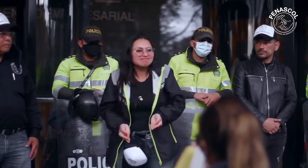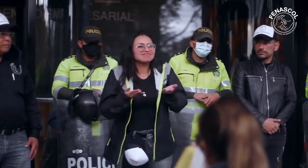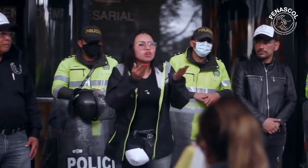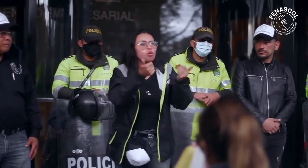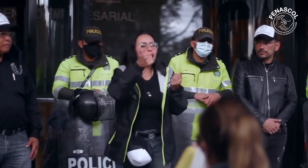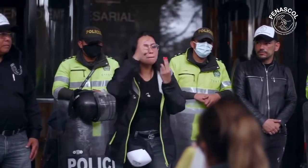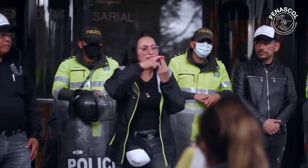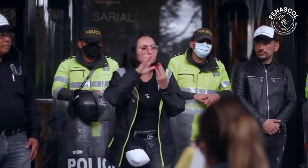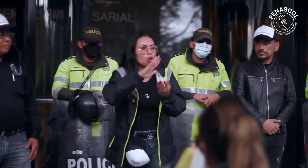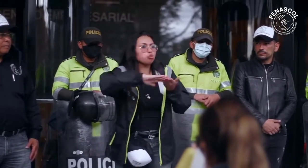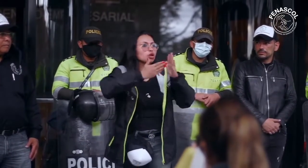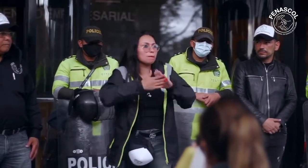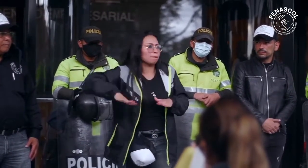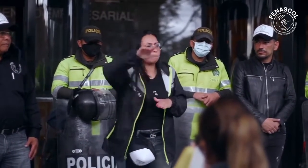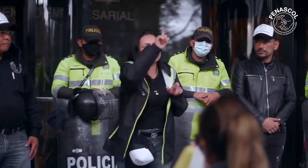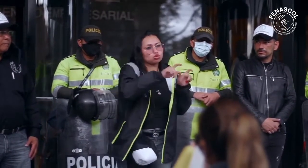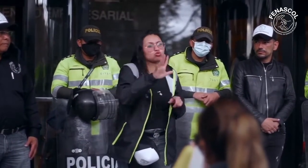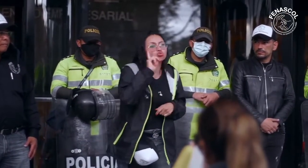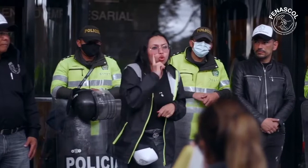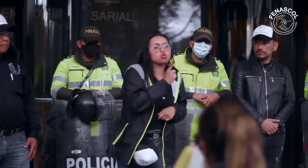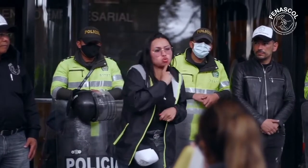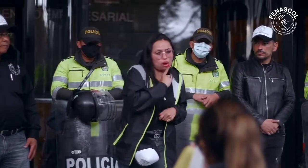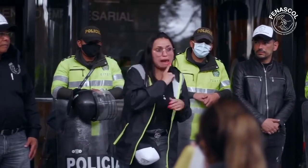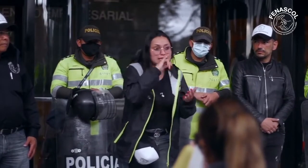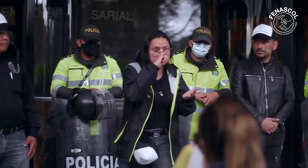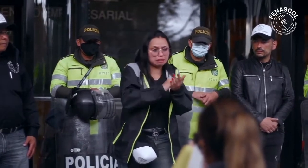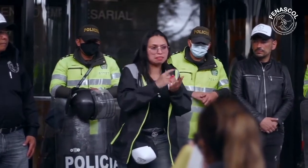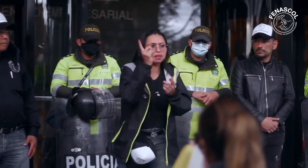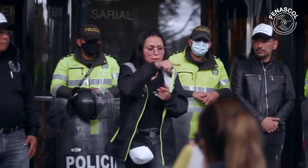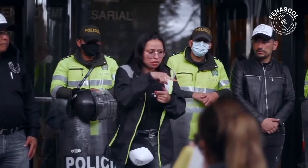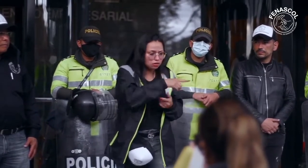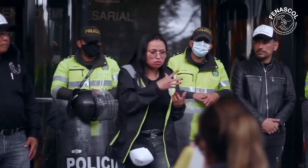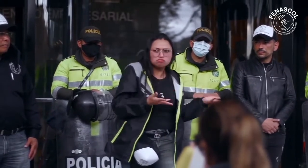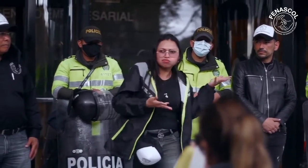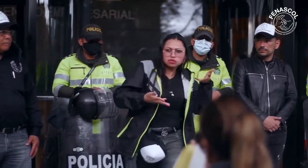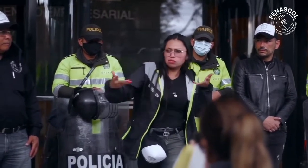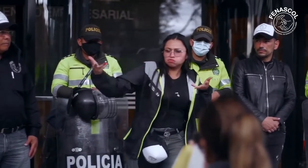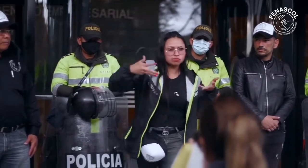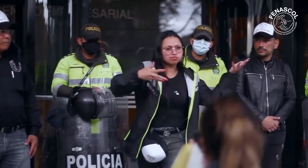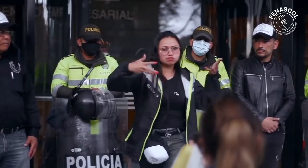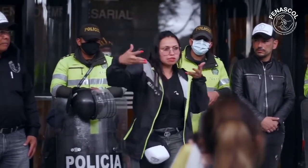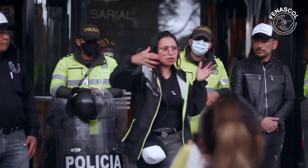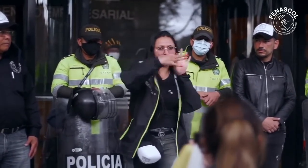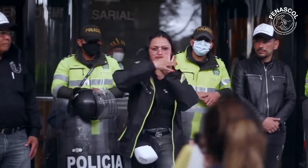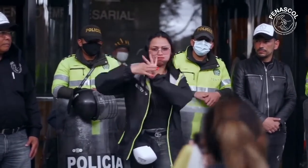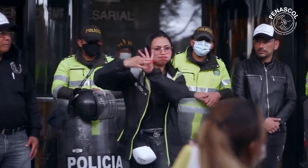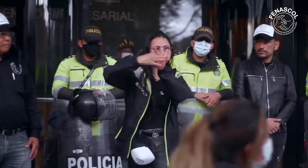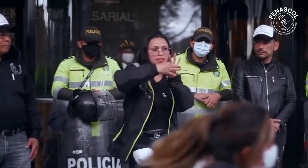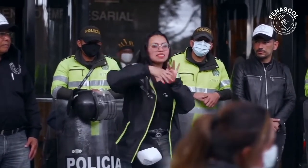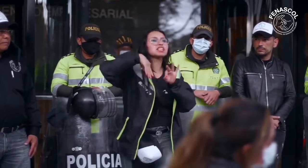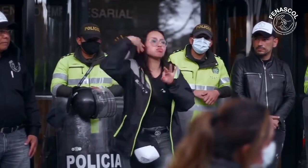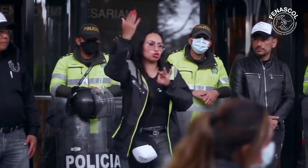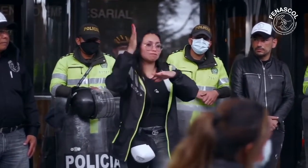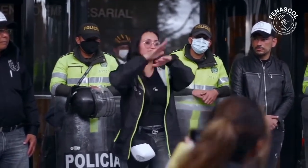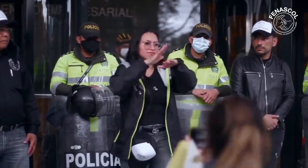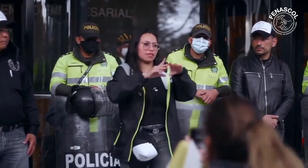parte de las universidades, pero entonces un estudio que esté enfocado también directamente a las personas sordas. La idea es tener una